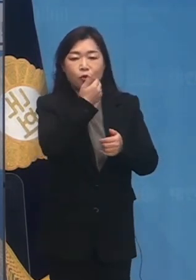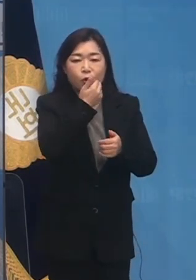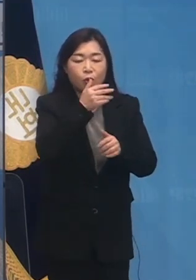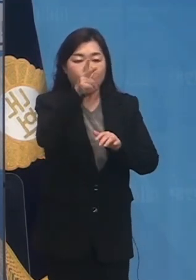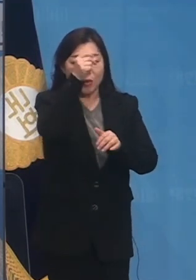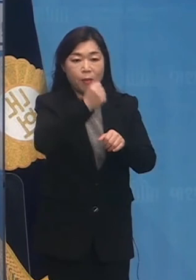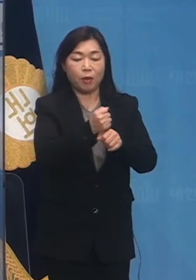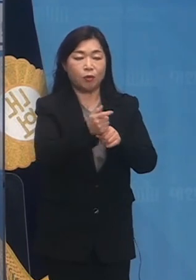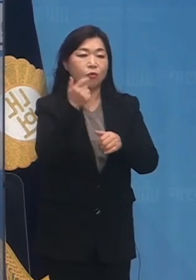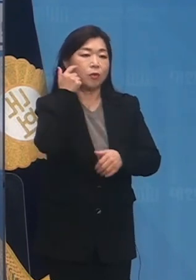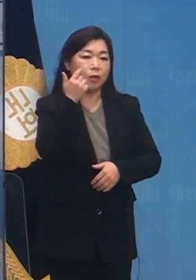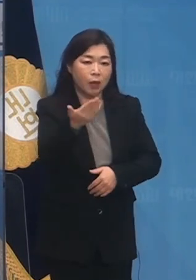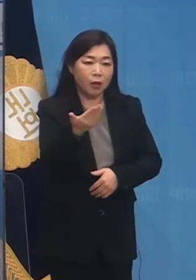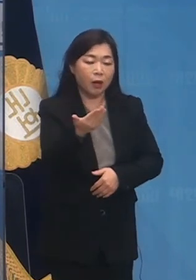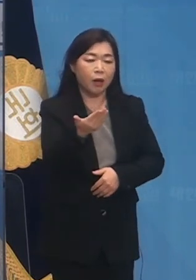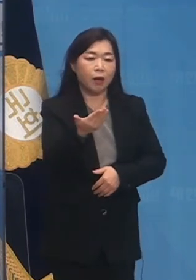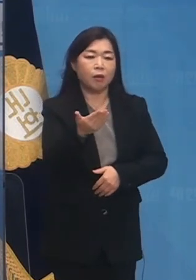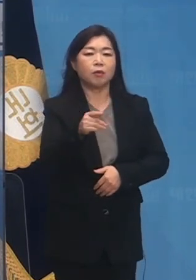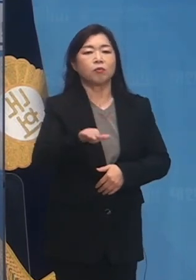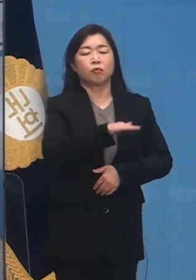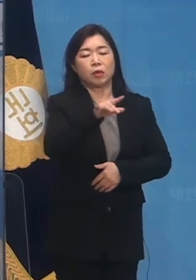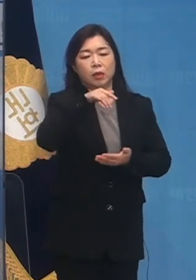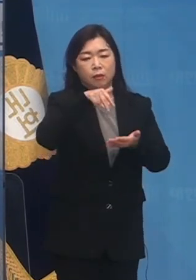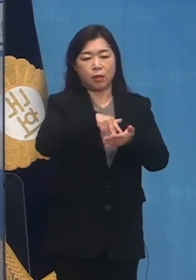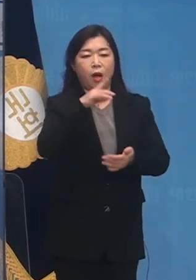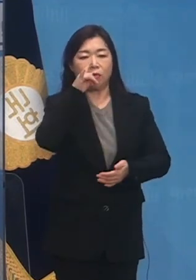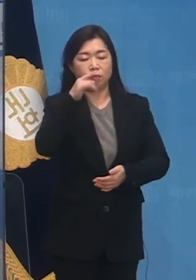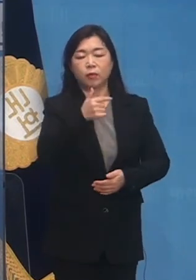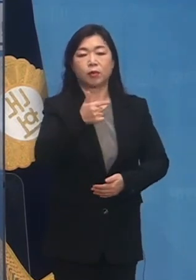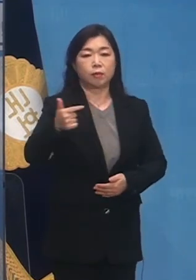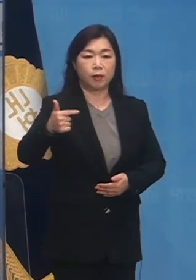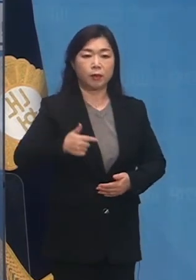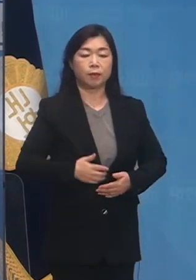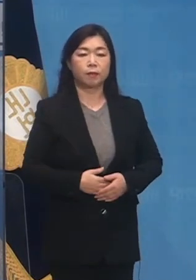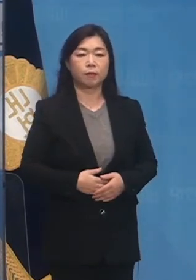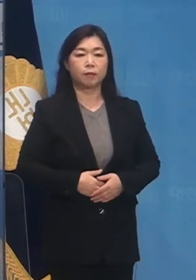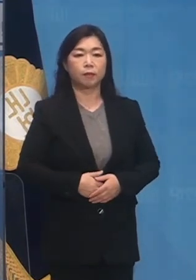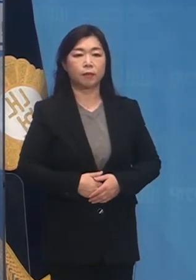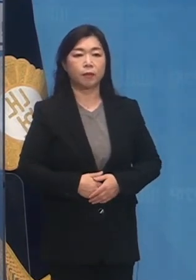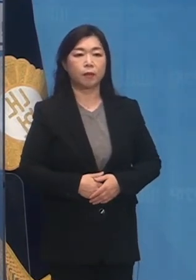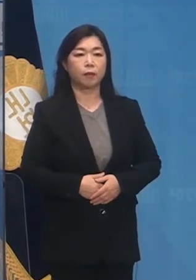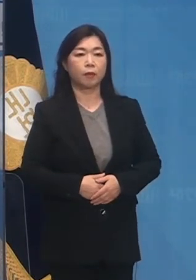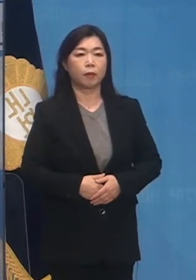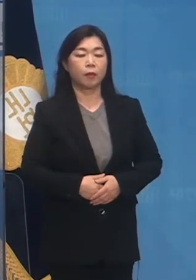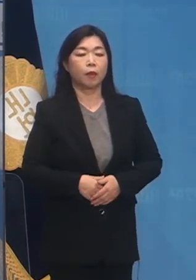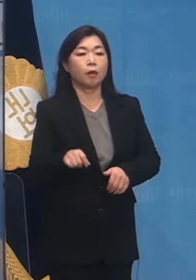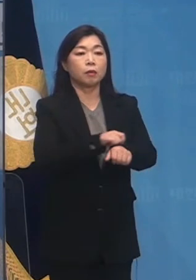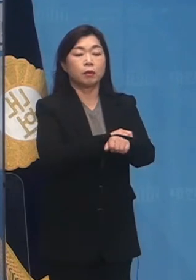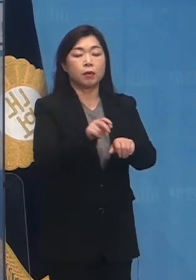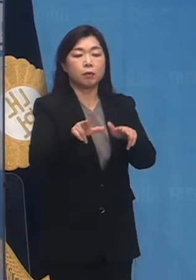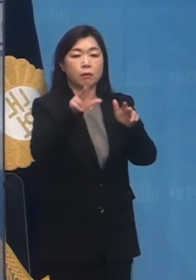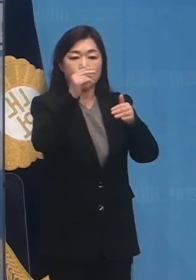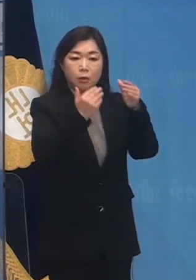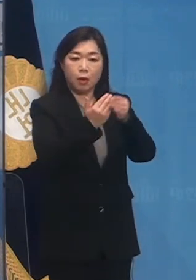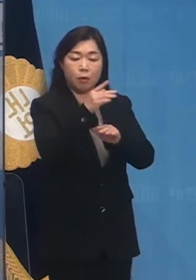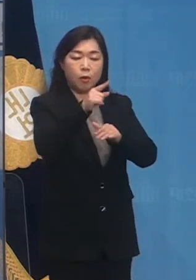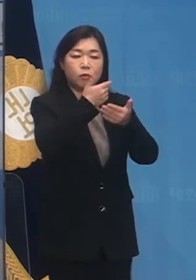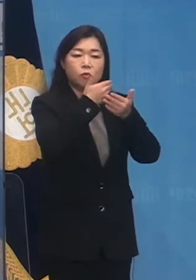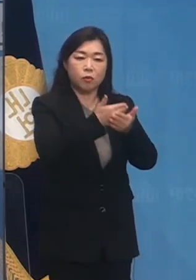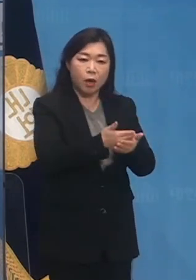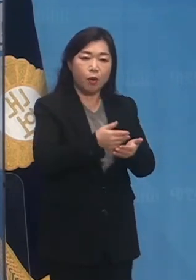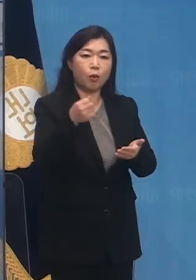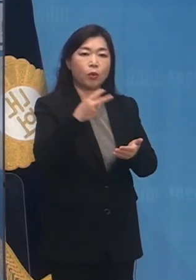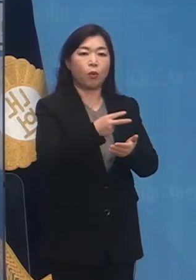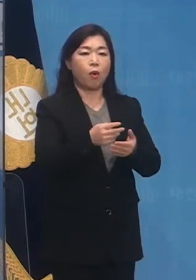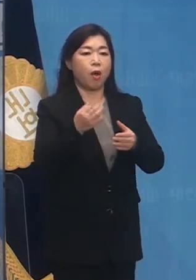개혁이었냐를 우리가 준열히 묻지 않을 수 없다고 생각됩니다. 그리고 특히 이 사건이